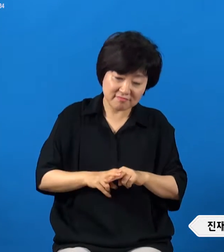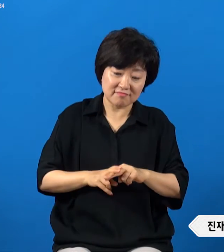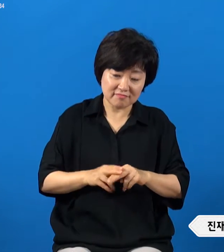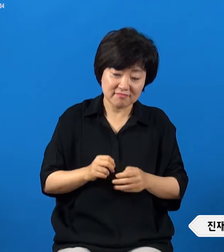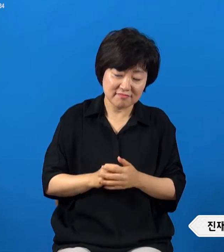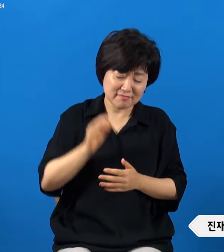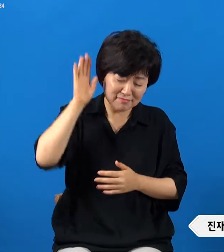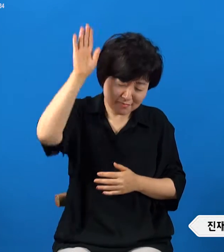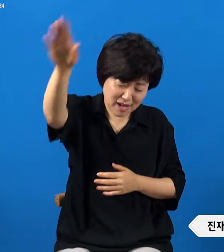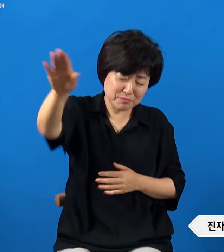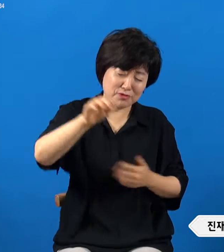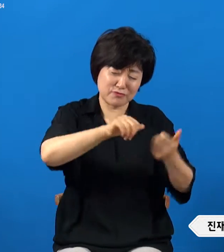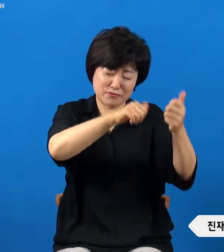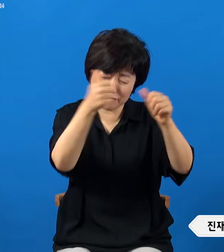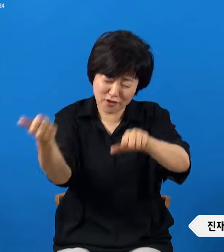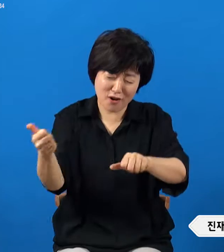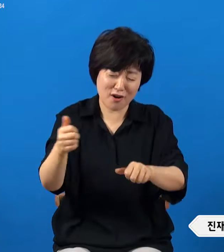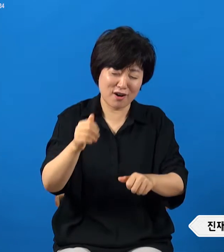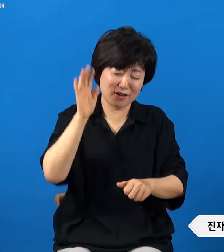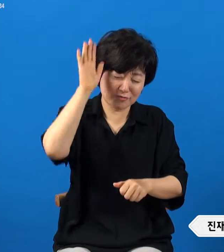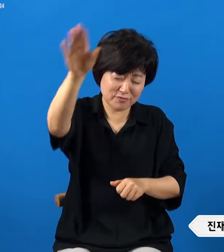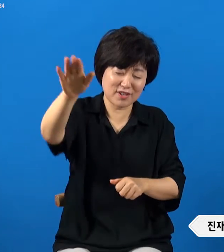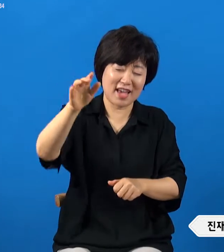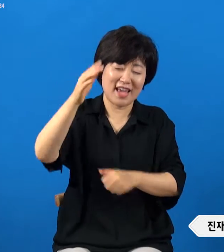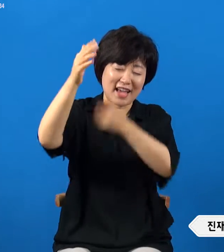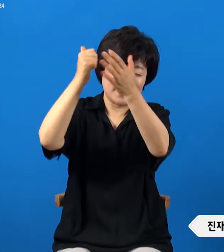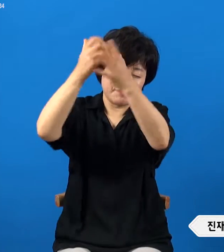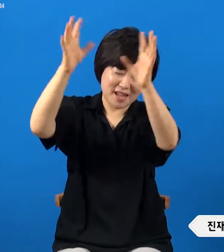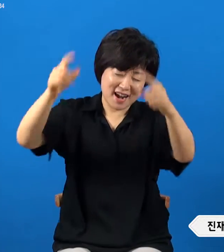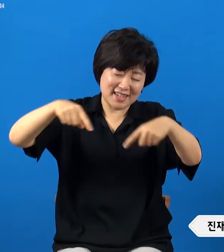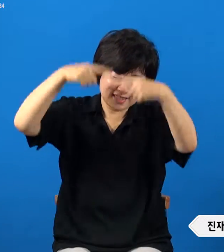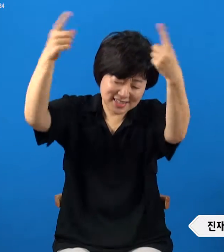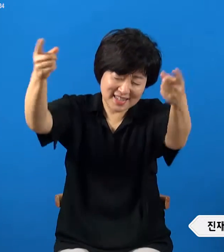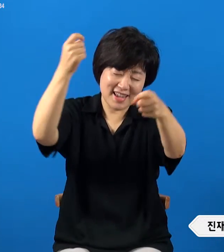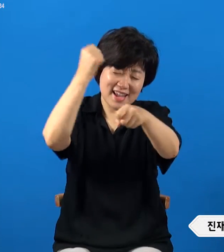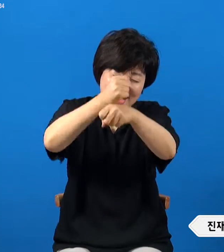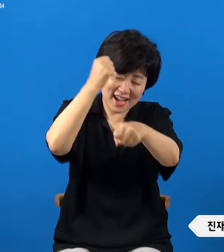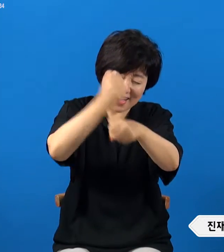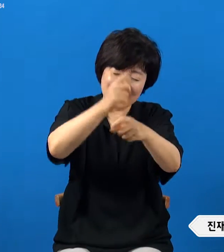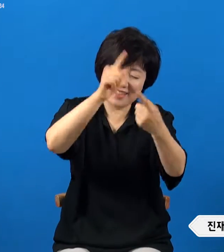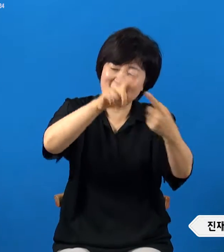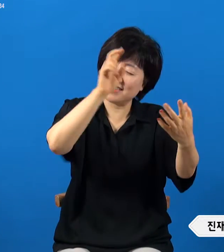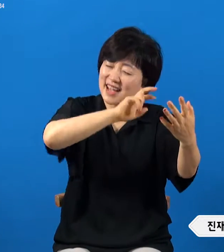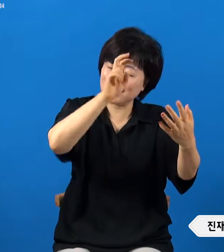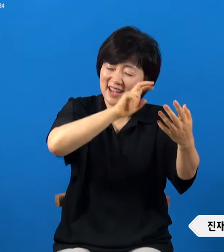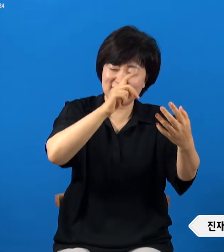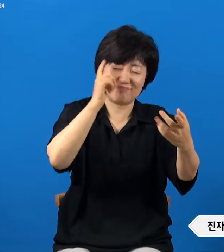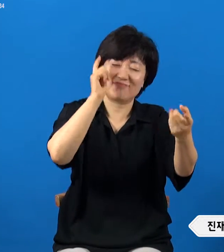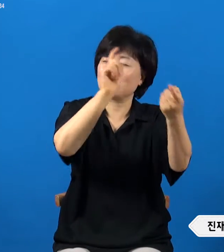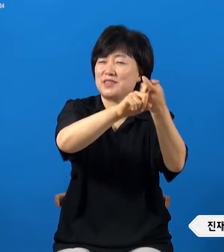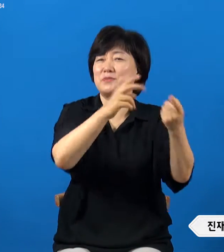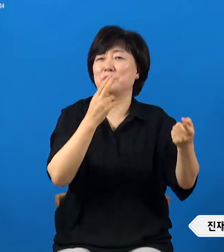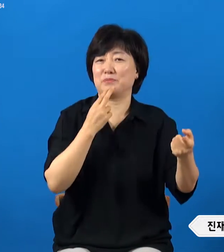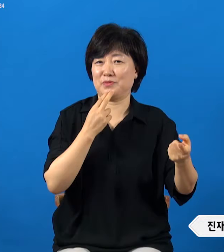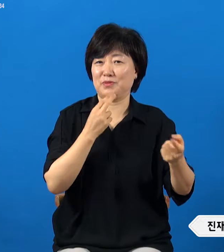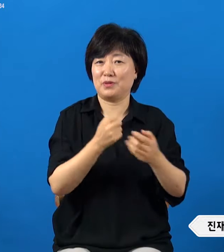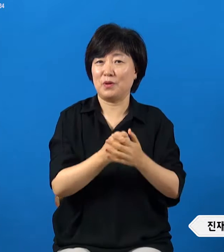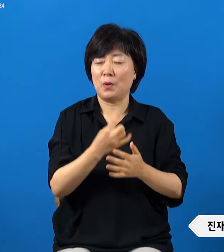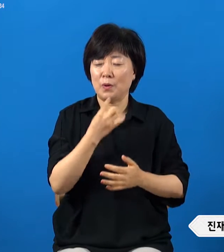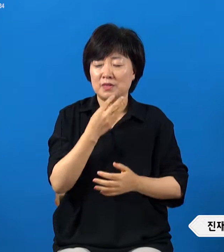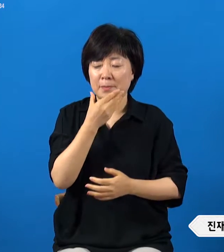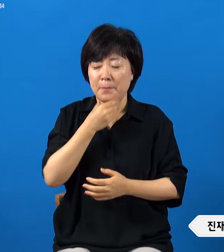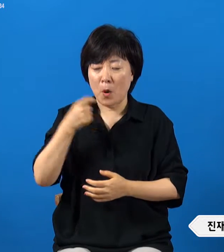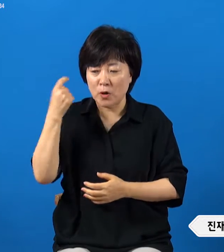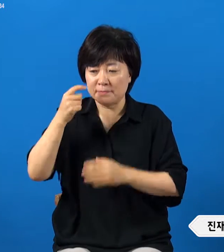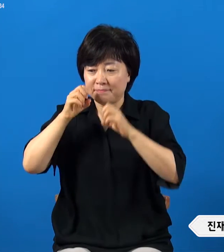요단강 건너가 만날 천국을 바라보는 그런 찬양이 아니라 복음을 향해 쓰임받고 그렇게